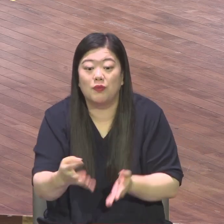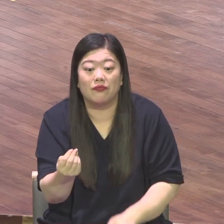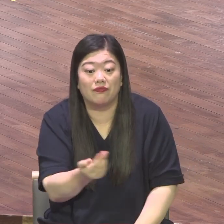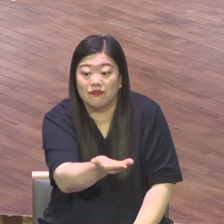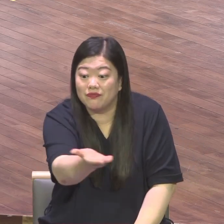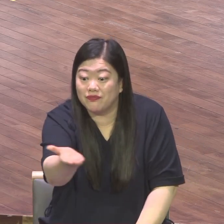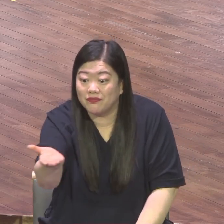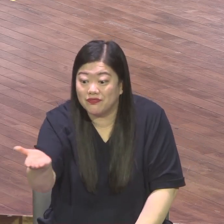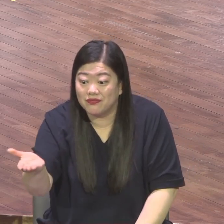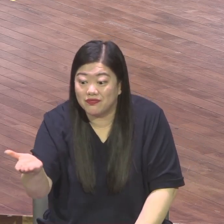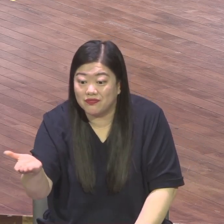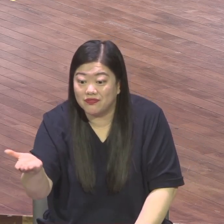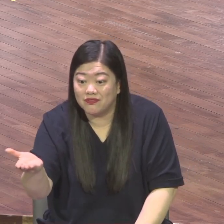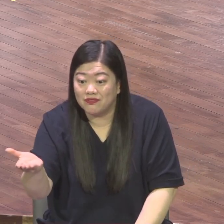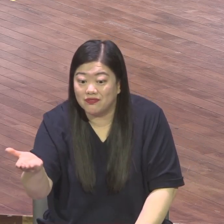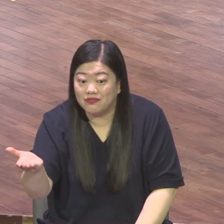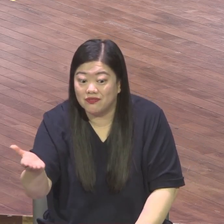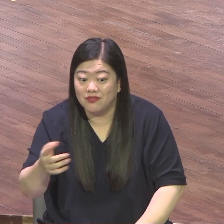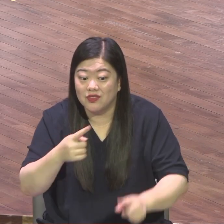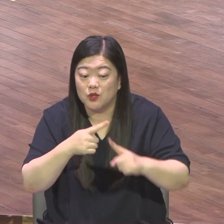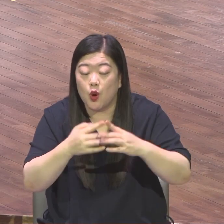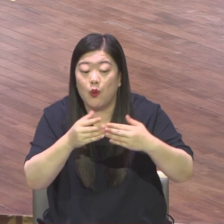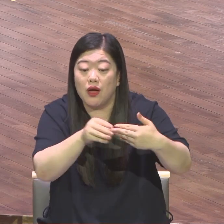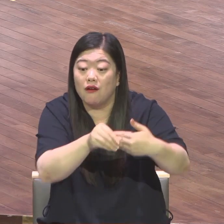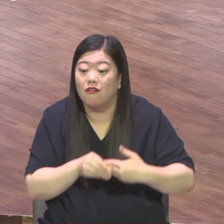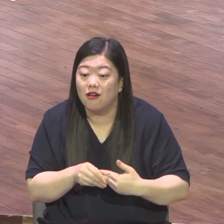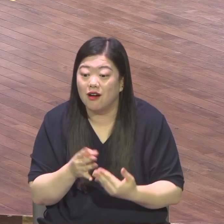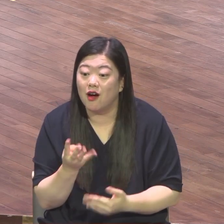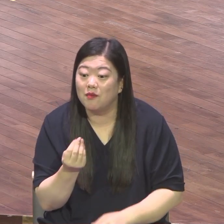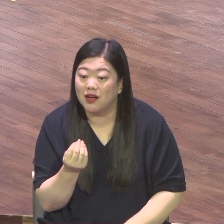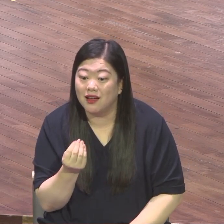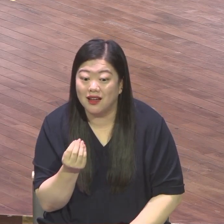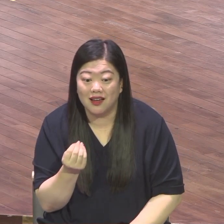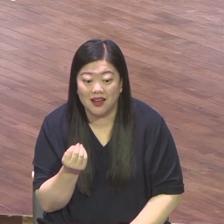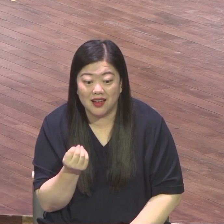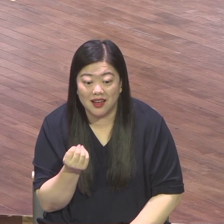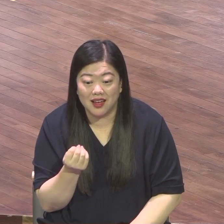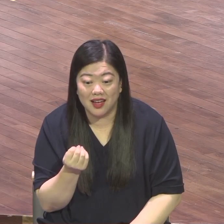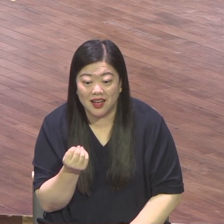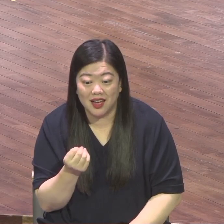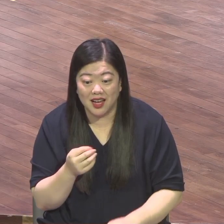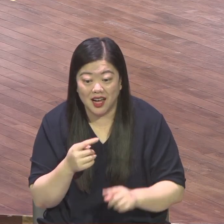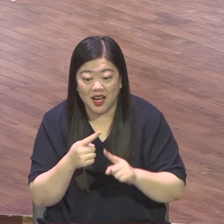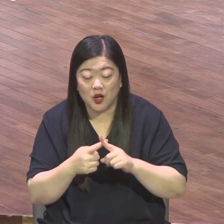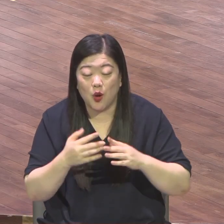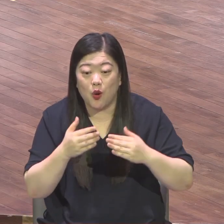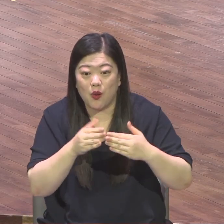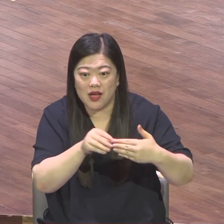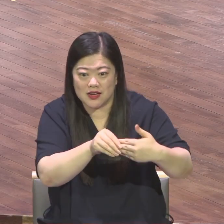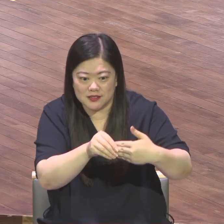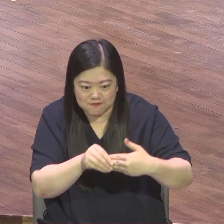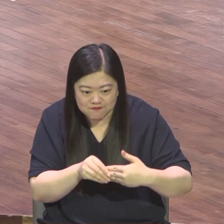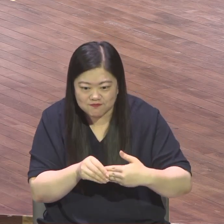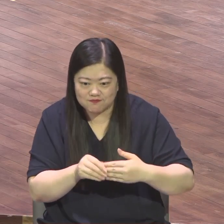적 있습니까? 네. 예배화 시켜본 적 있냐고요? 네. 이 교회와 지금 여러분 전도한 그분이